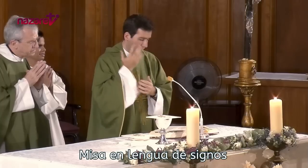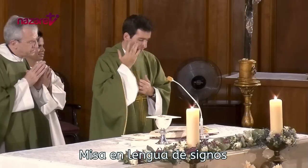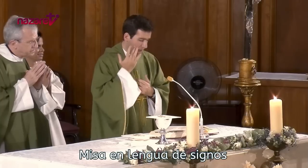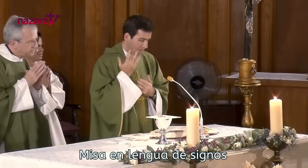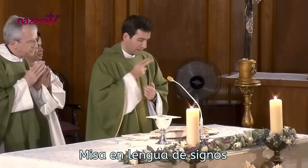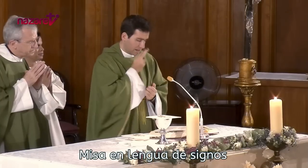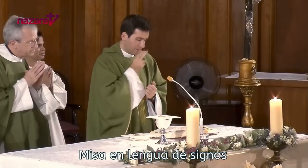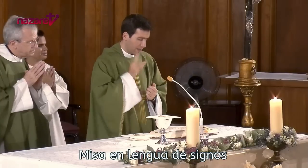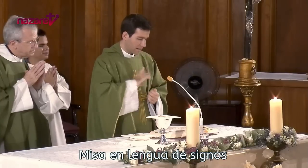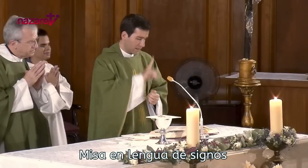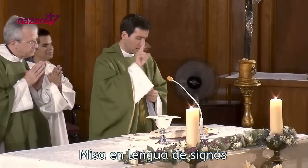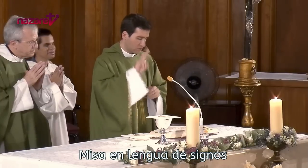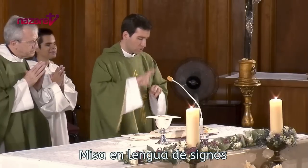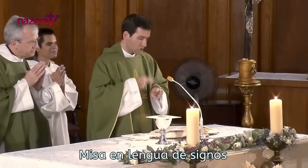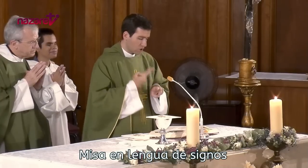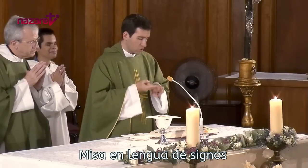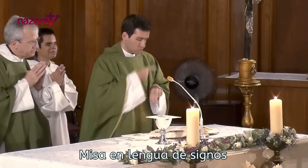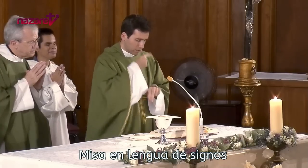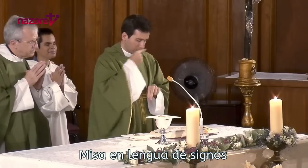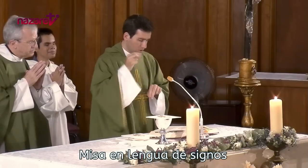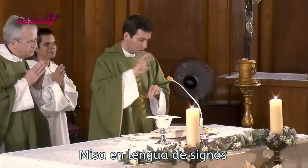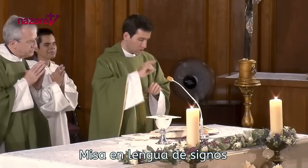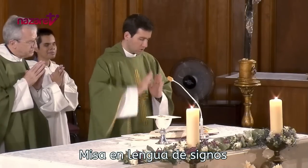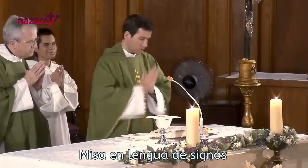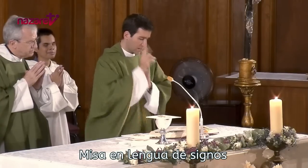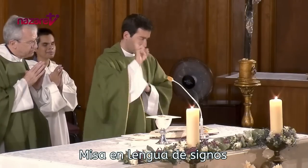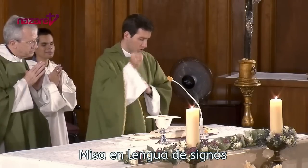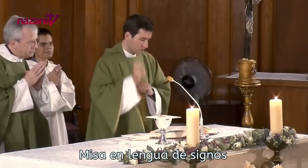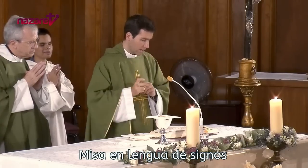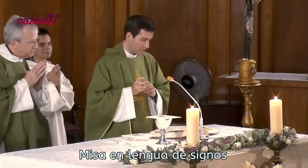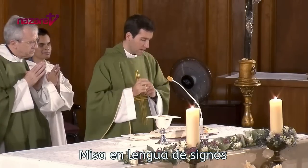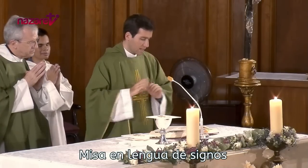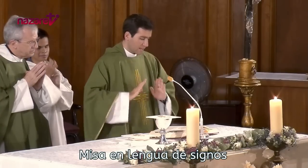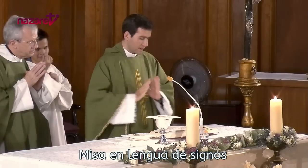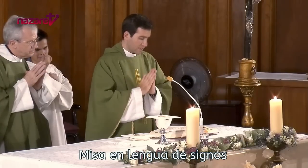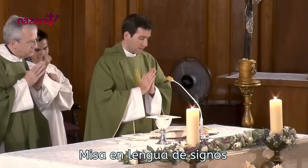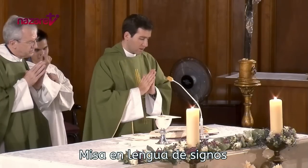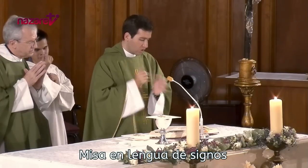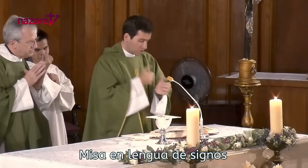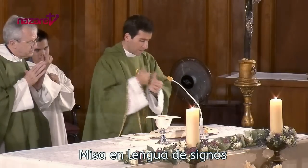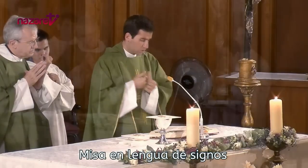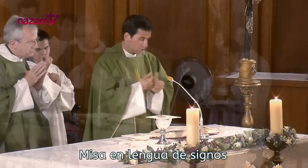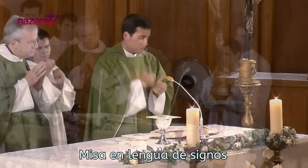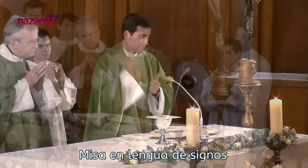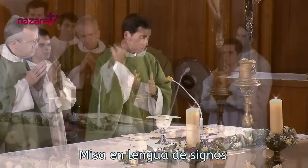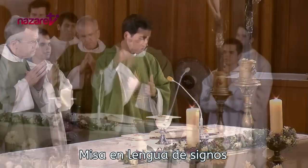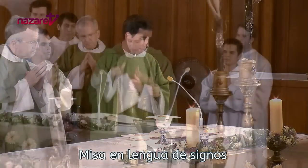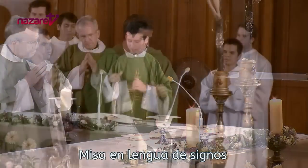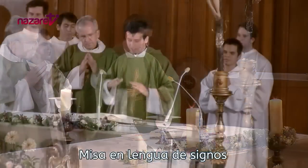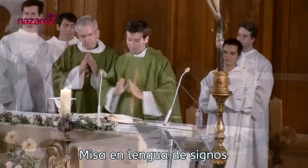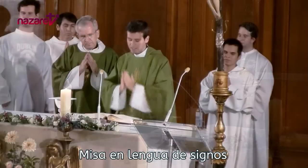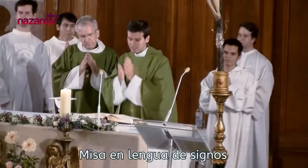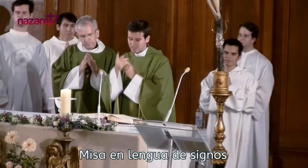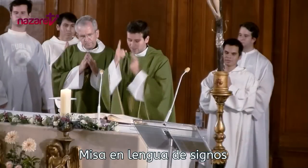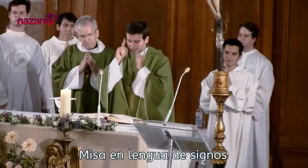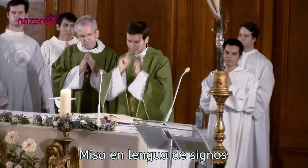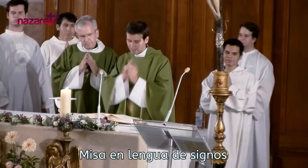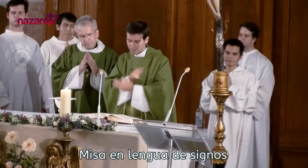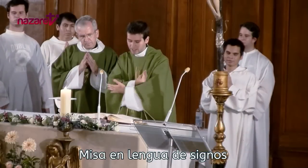María, la Virgen, Madre de Dios, su Esposo, San José, los apóstoles y los mártires, Santa Teresita del